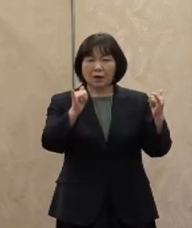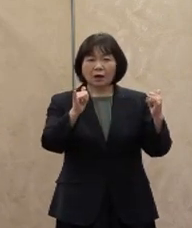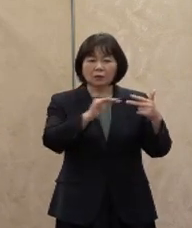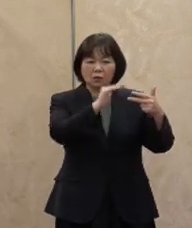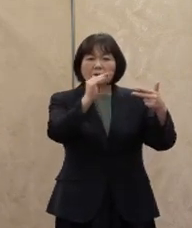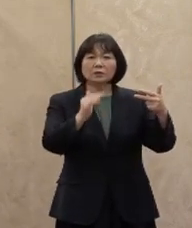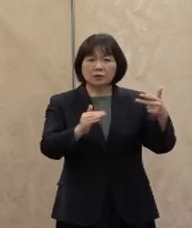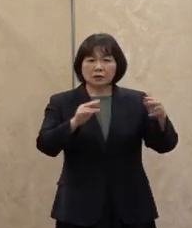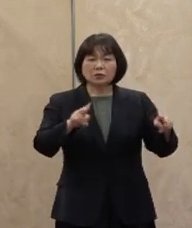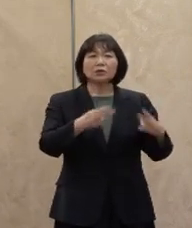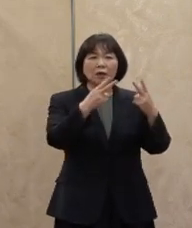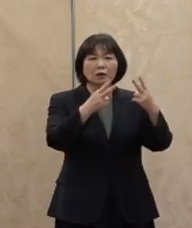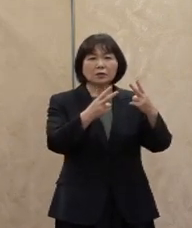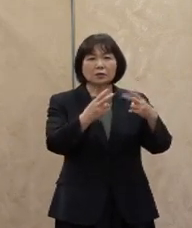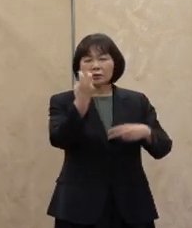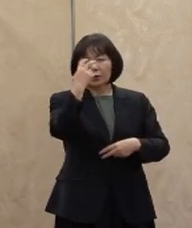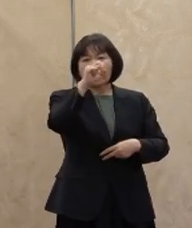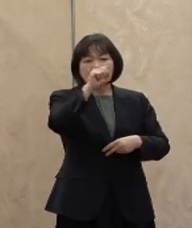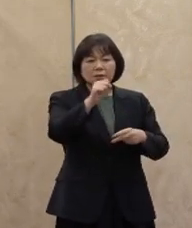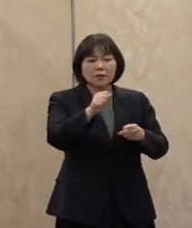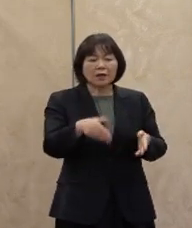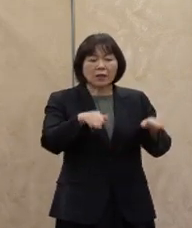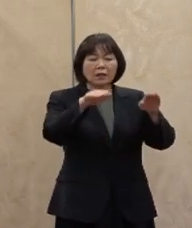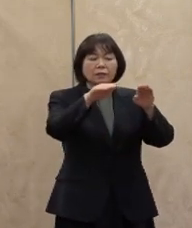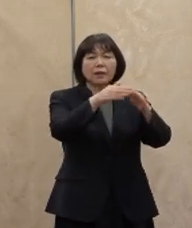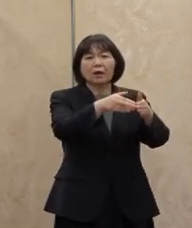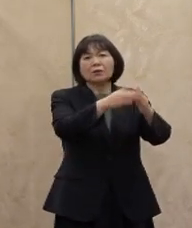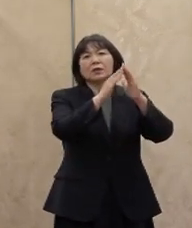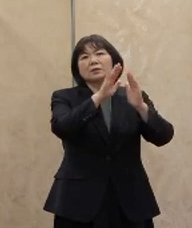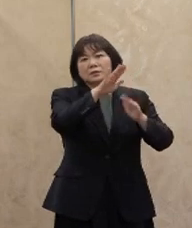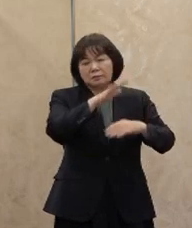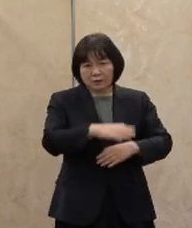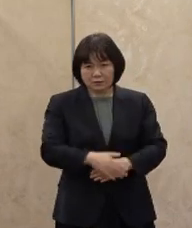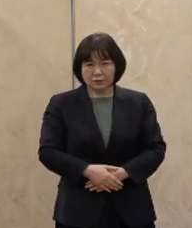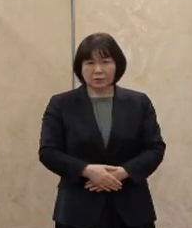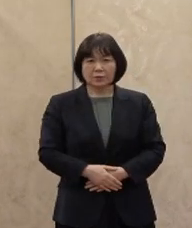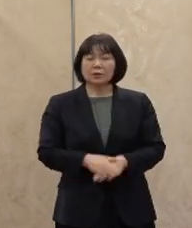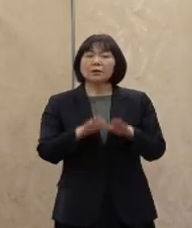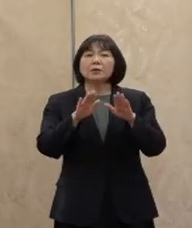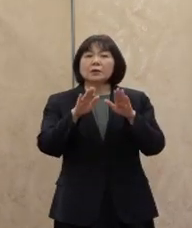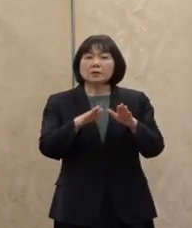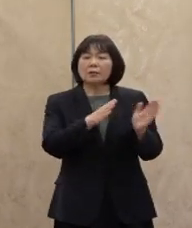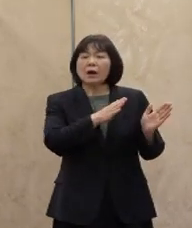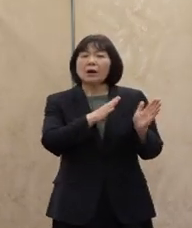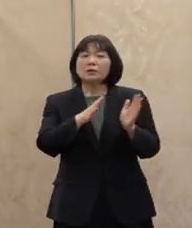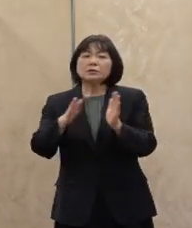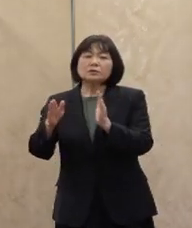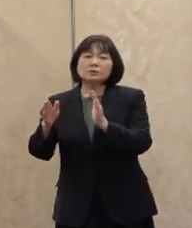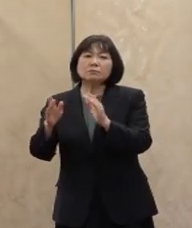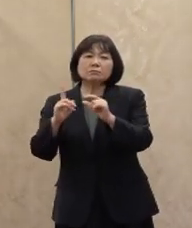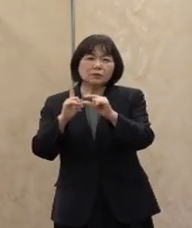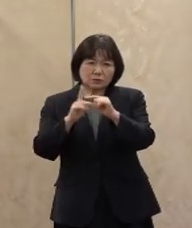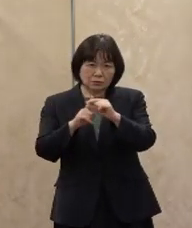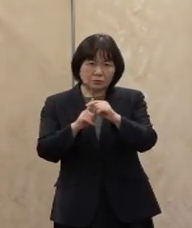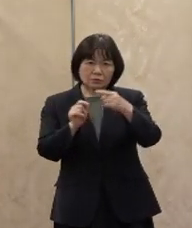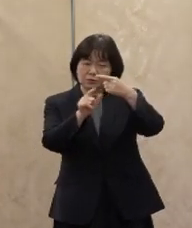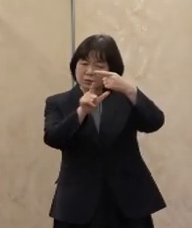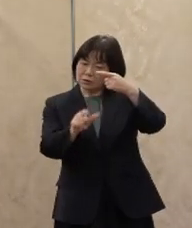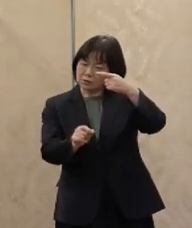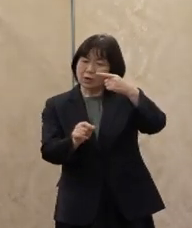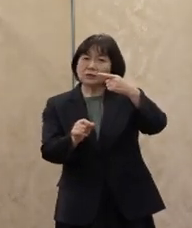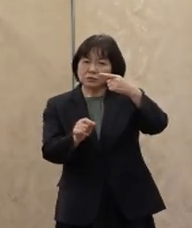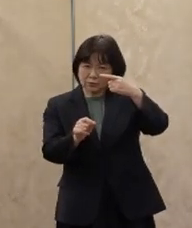高齢者施設の専用の検査センターを設置をします。でこれはまさに今準備をして、1月中